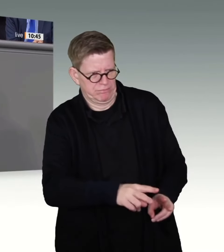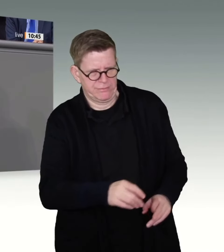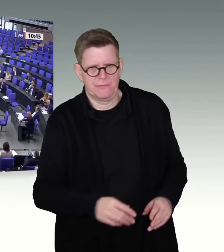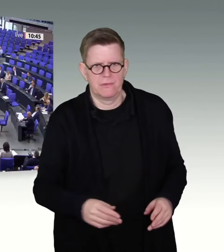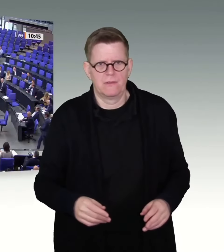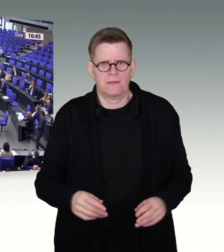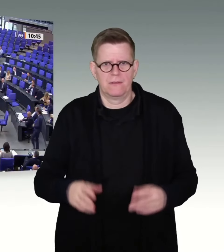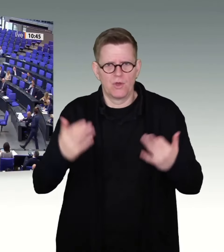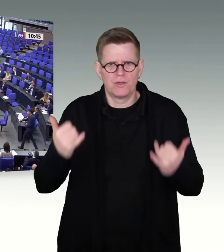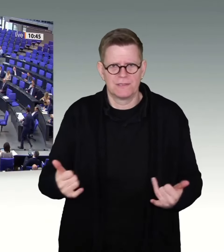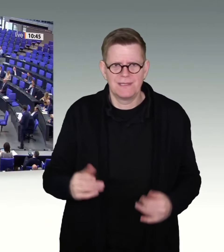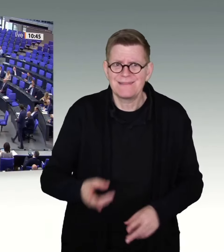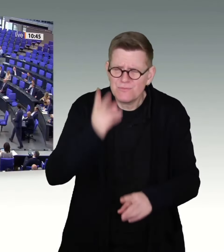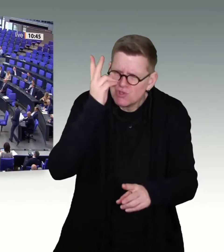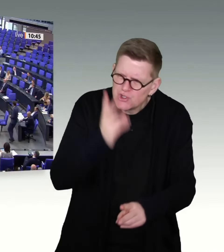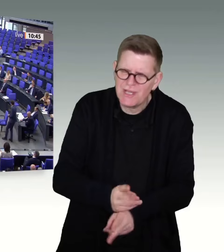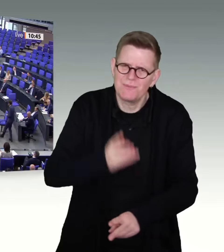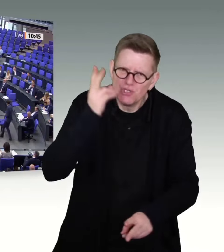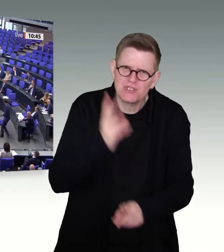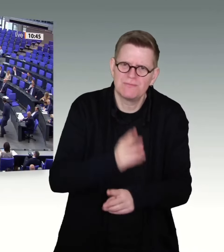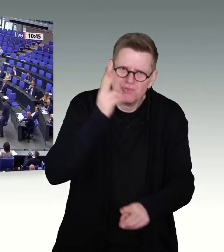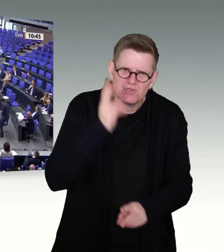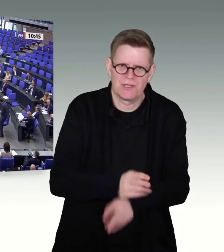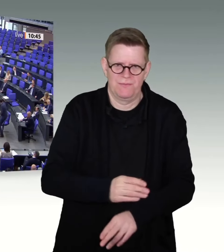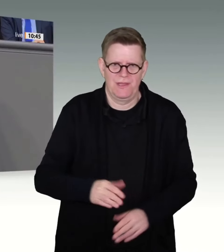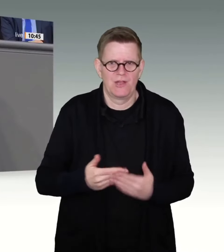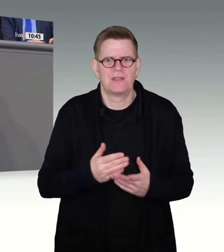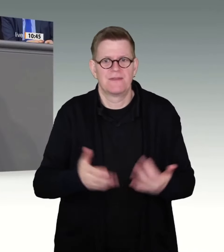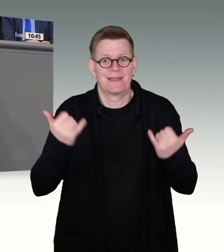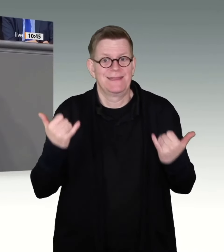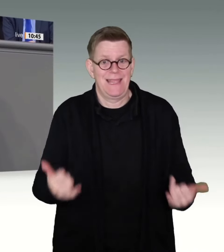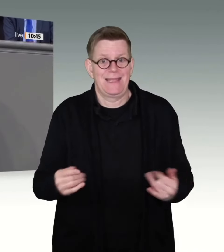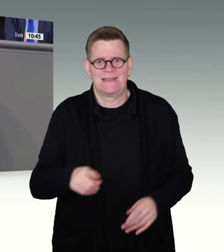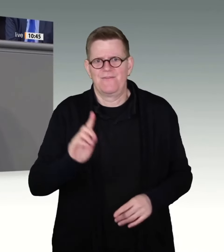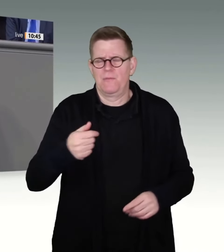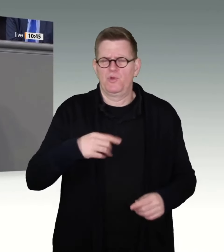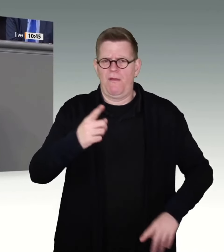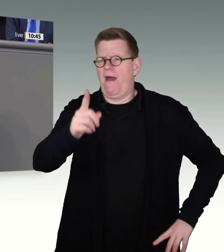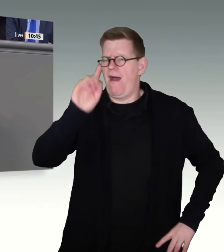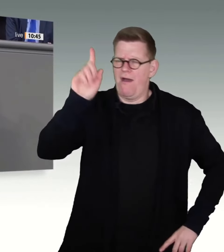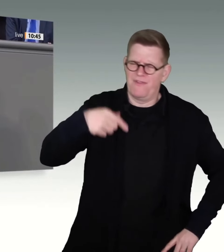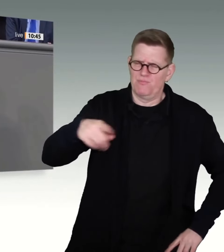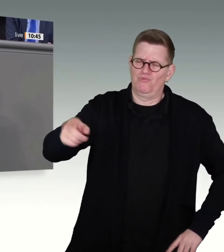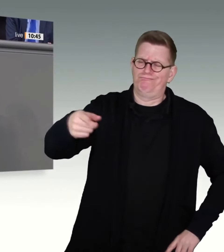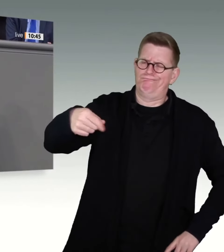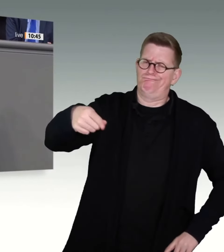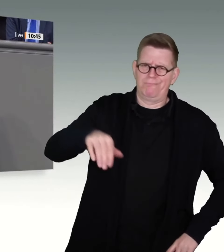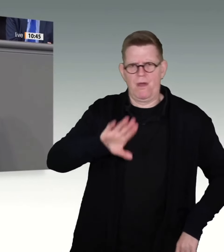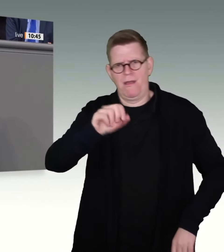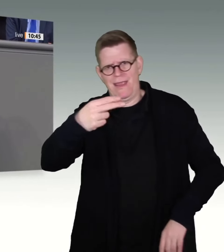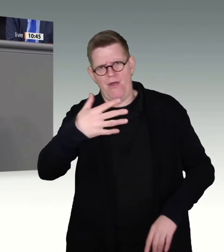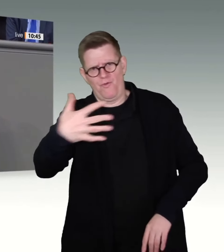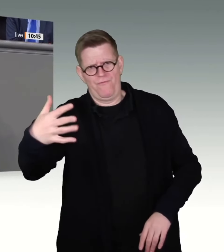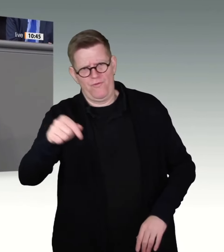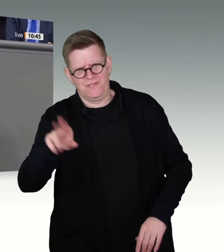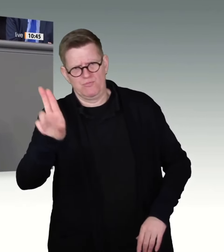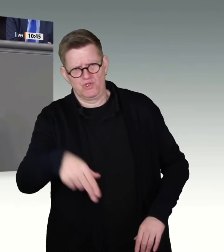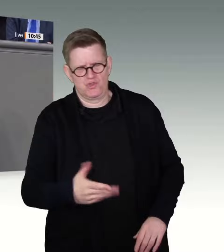Recht eingeschränkt. Deswegen, sich jetzt hierher zu stellen und zu sagen, wir müssen den EH55-Standard wieder fordern, finde ich